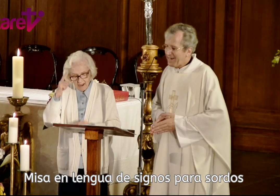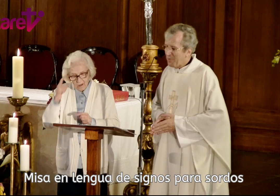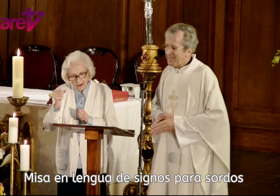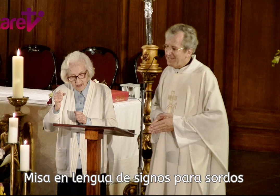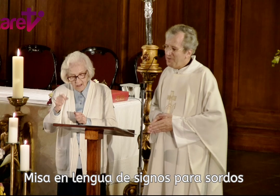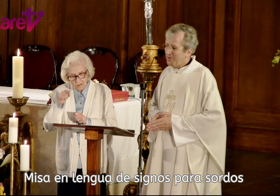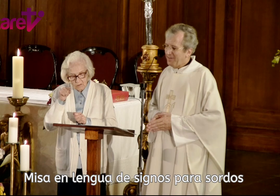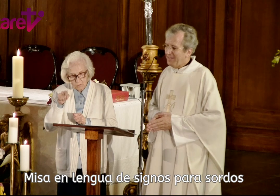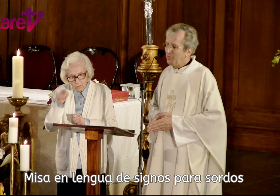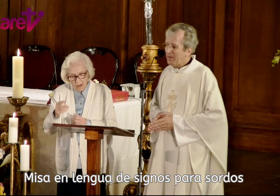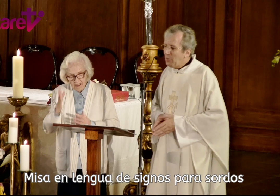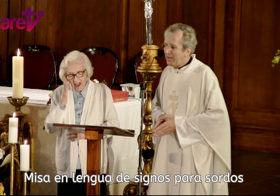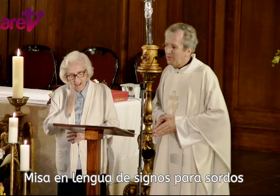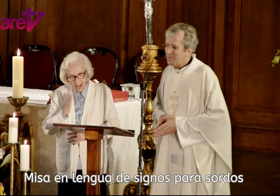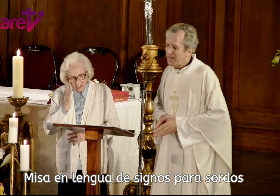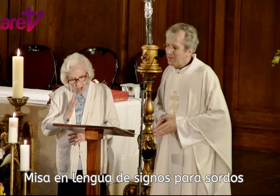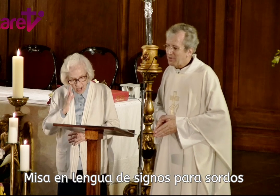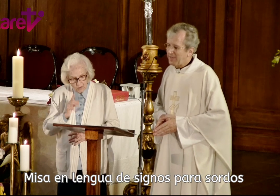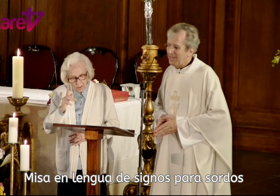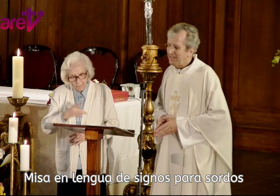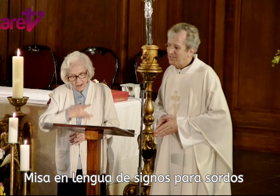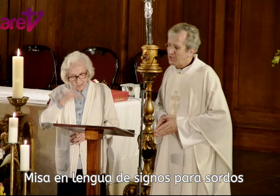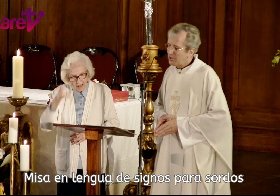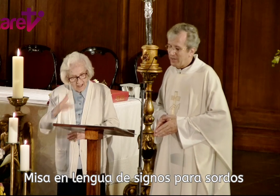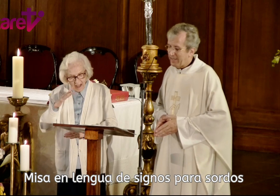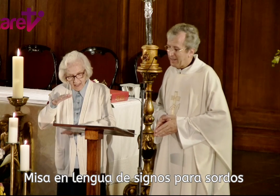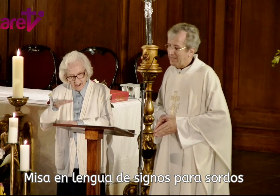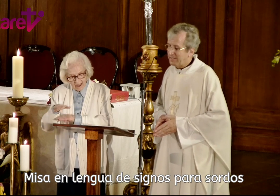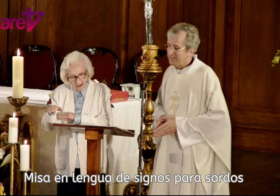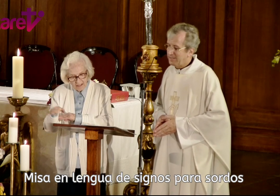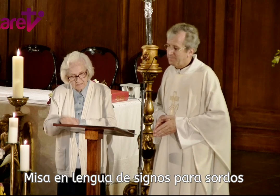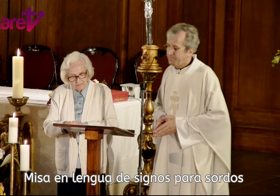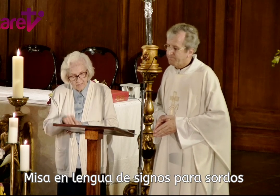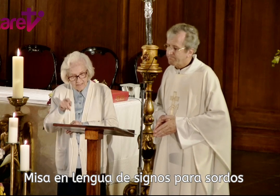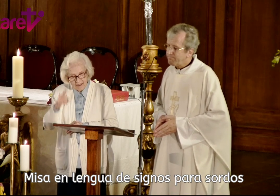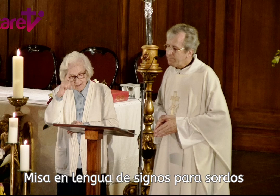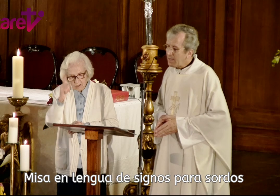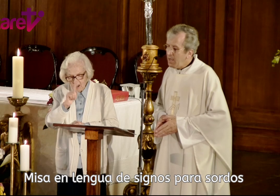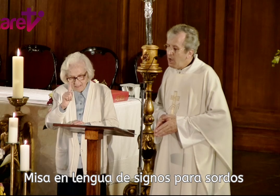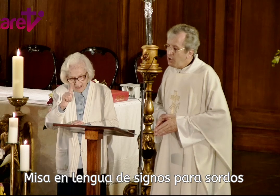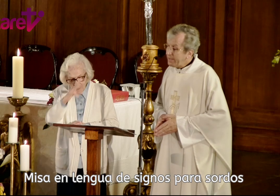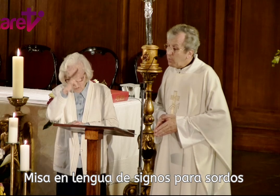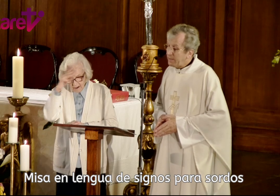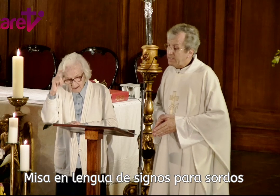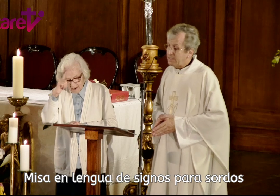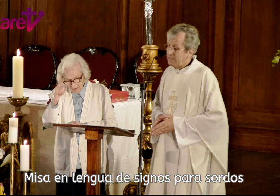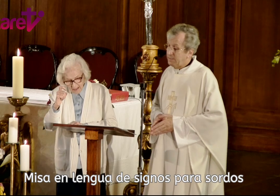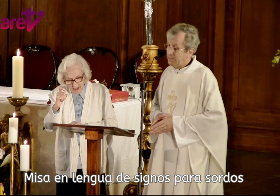Recuerda, Señor, que tu ternura y tu misericordia son eternas. No te acuerdes de